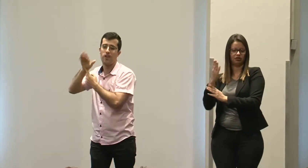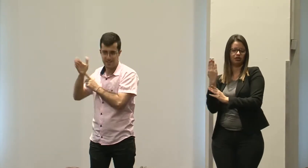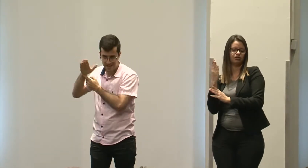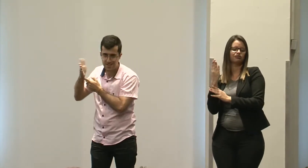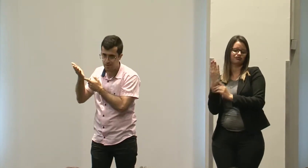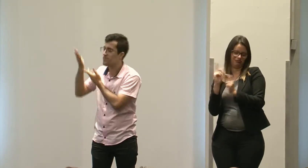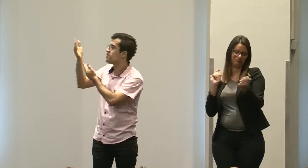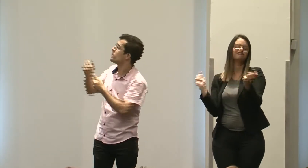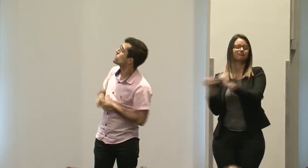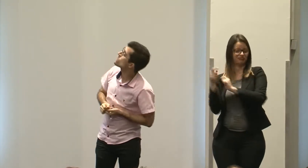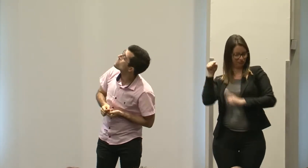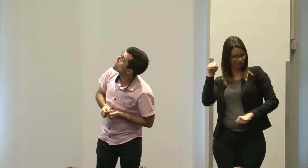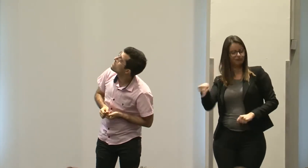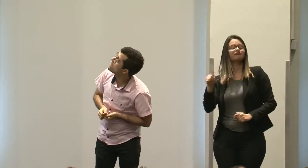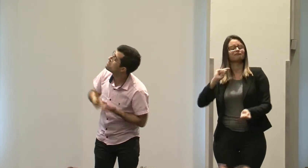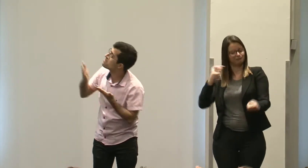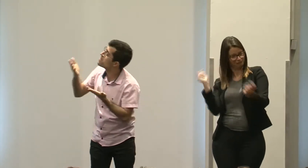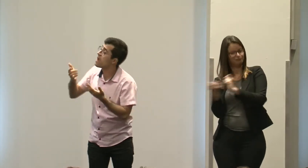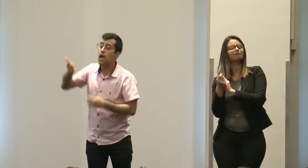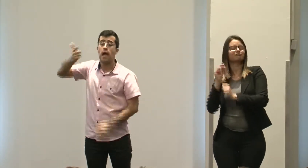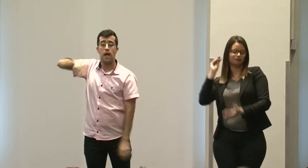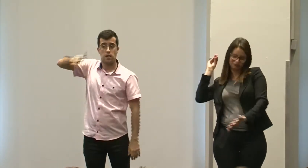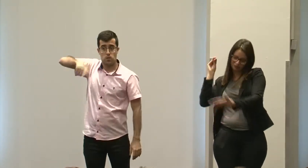o receptor é o dorso da mão.